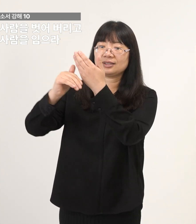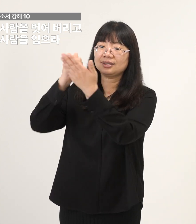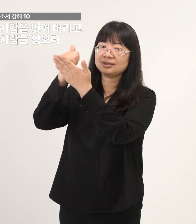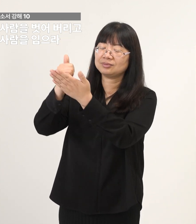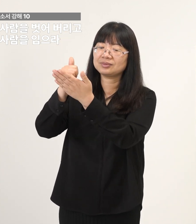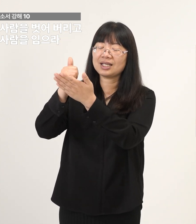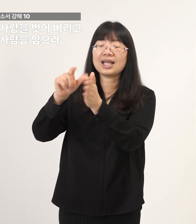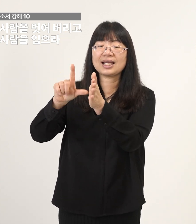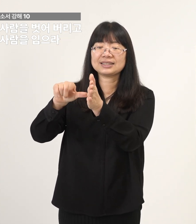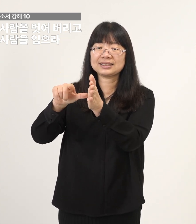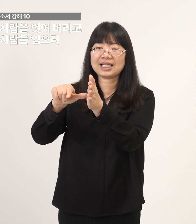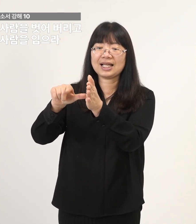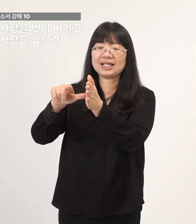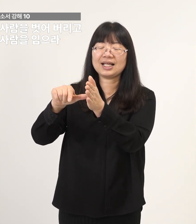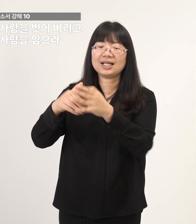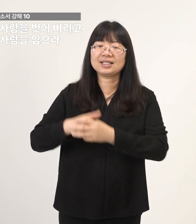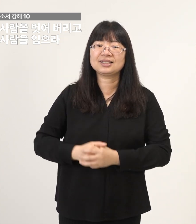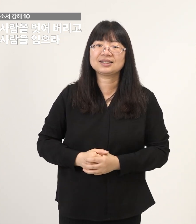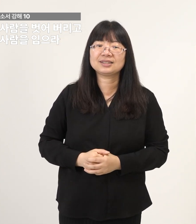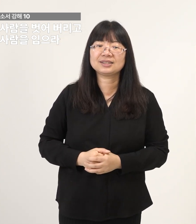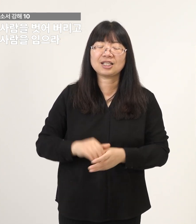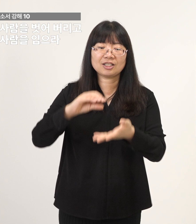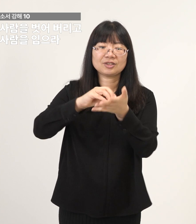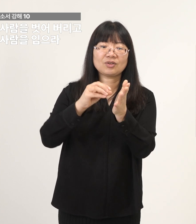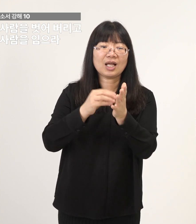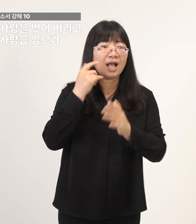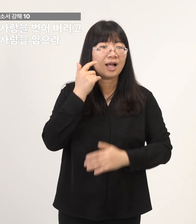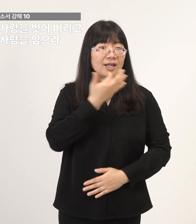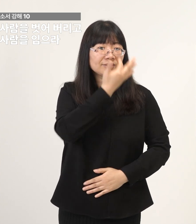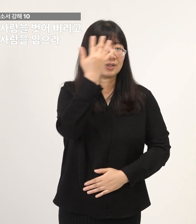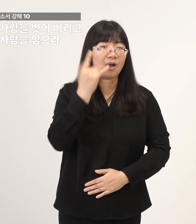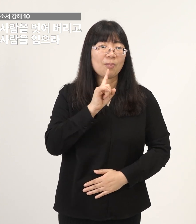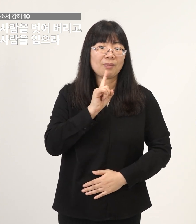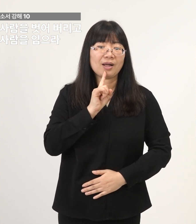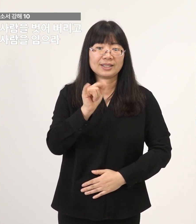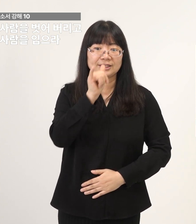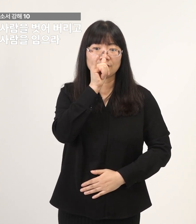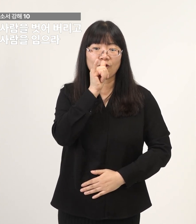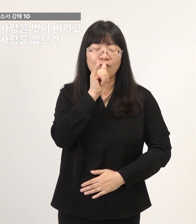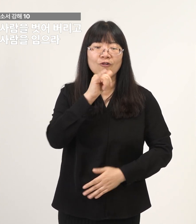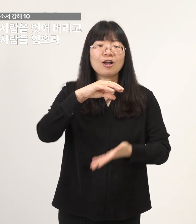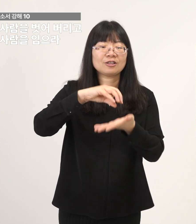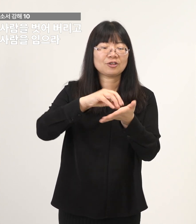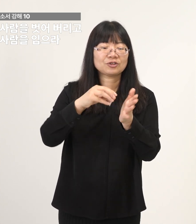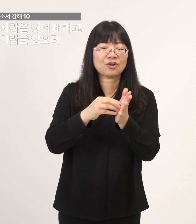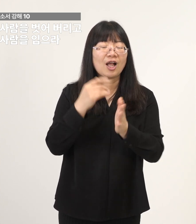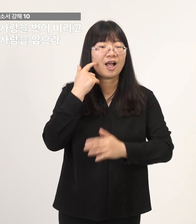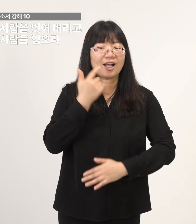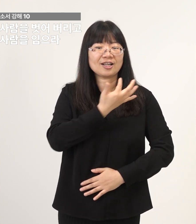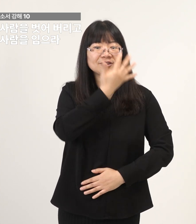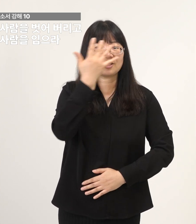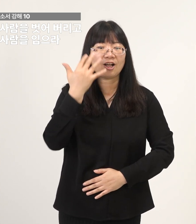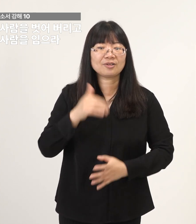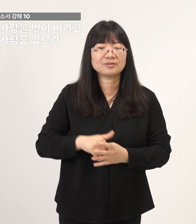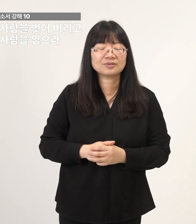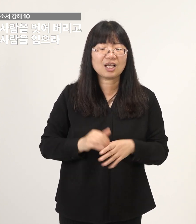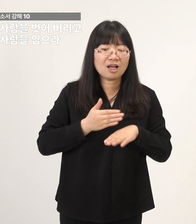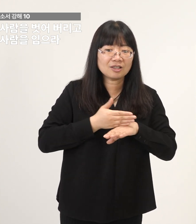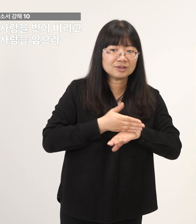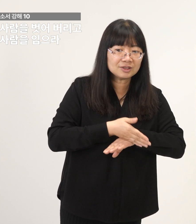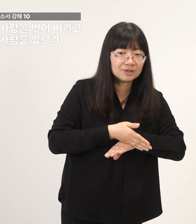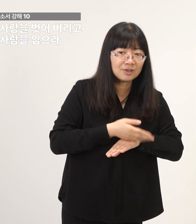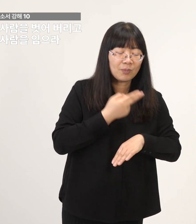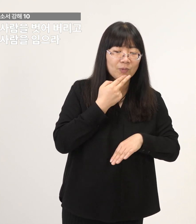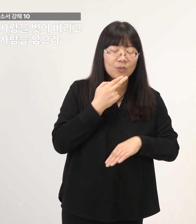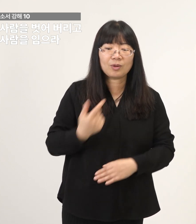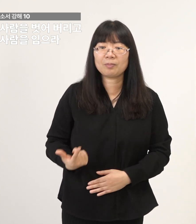하나님의 시간은 적절한 아름다움이라 그래요. 적절한 아름다움. 늦지도